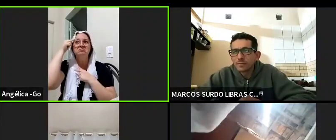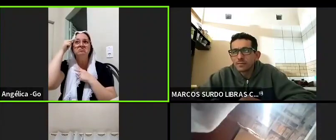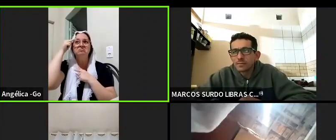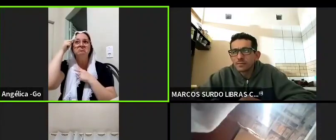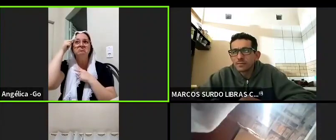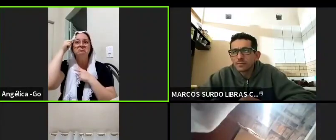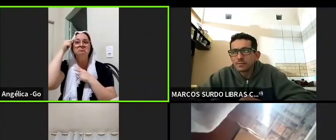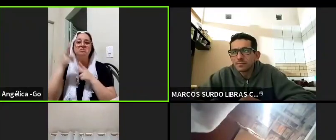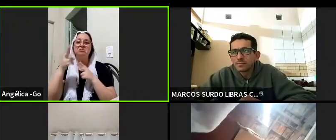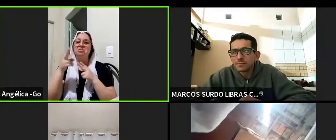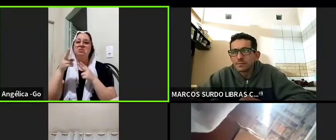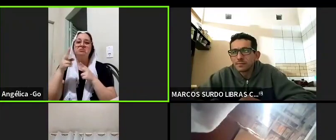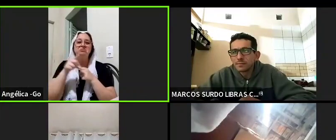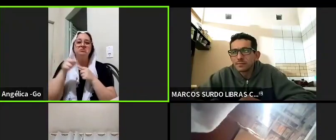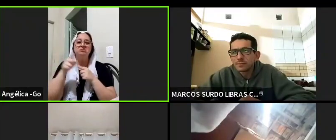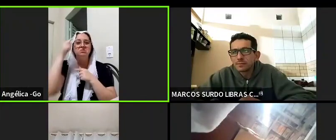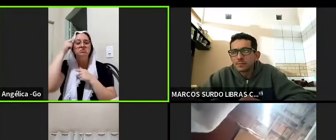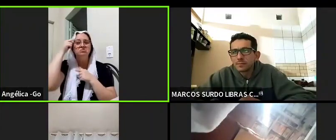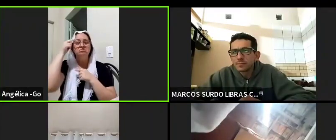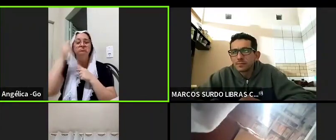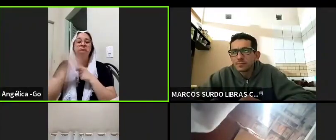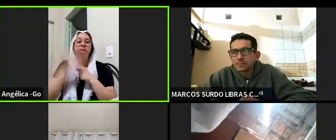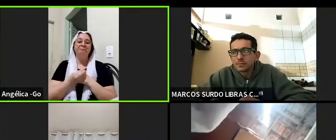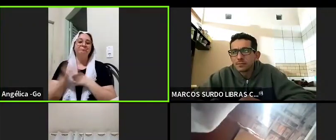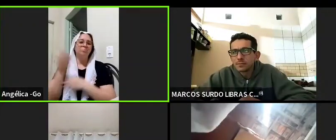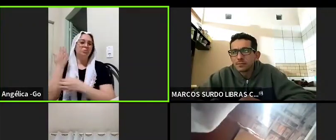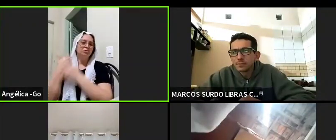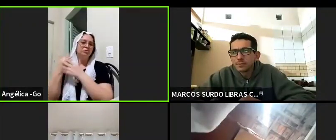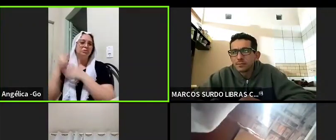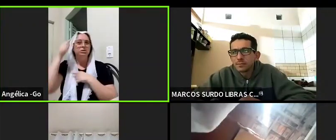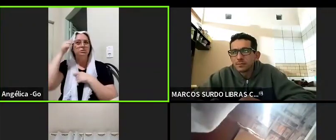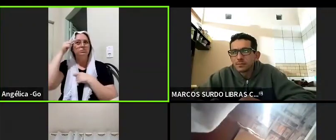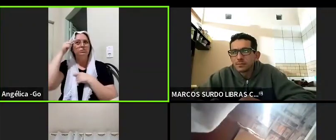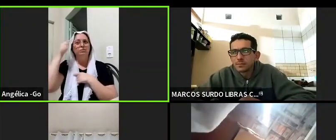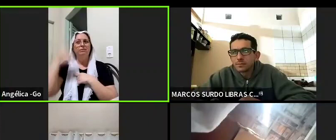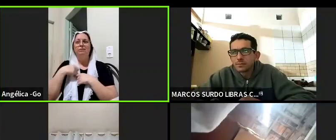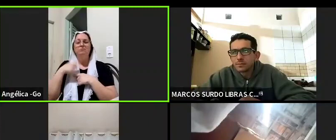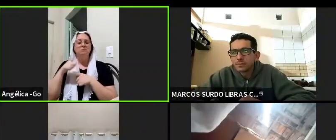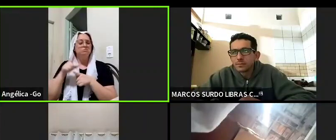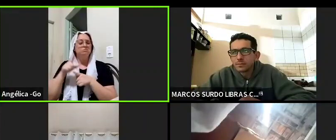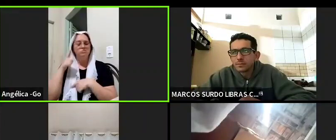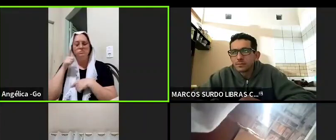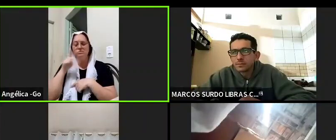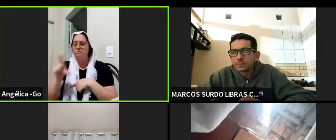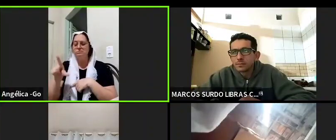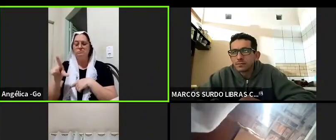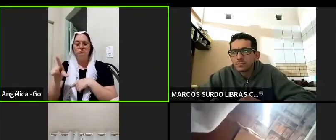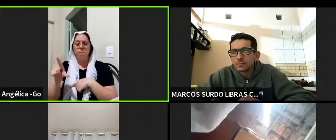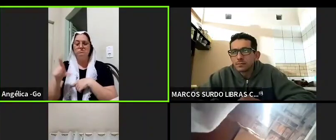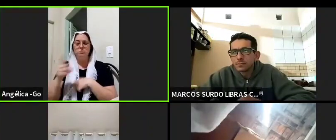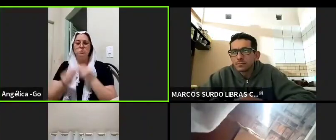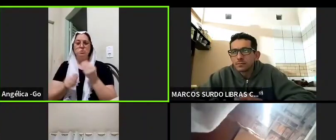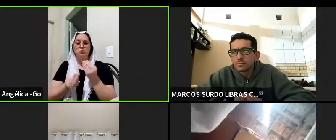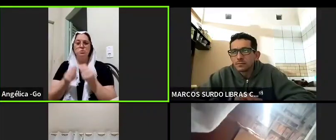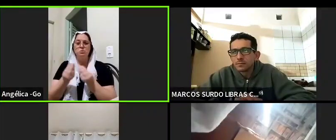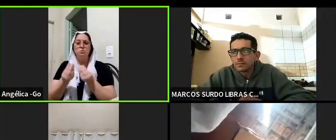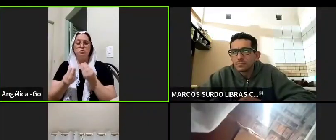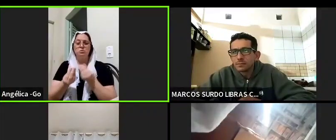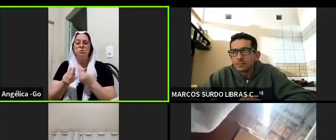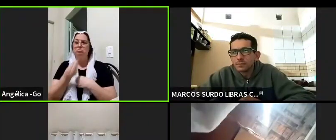perseguido ontem. Glória a Deus. Mas no outro versículo, no versículo número 2,